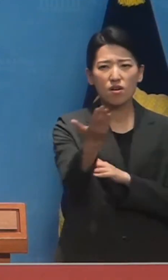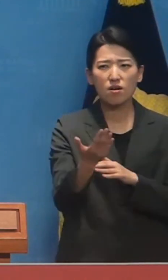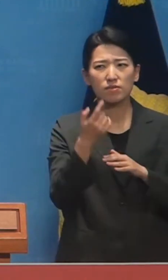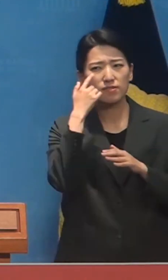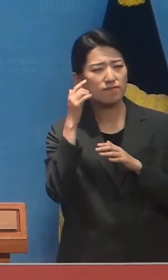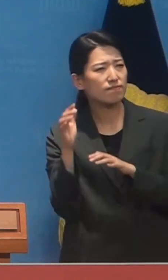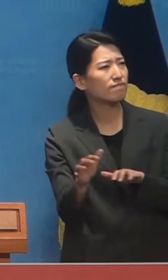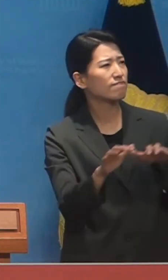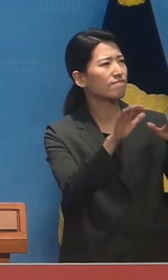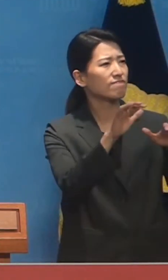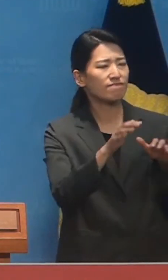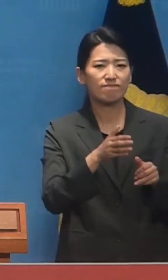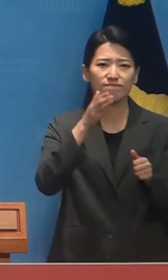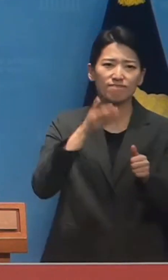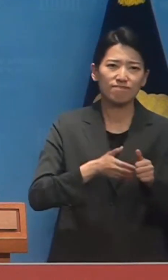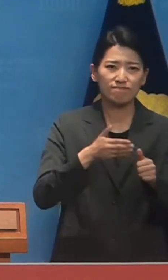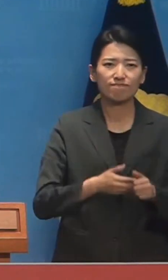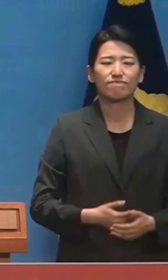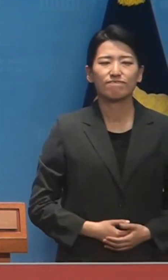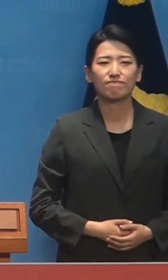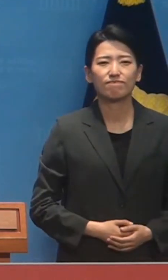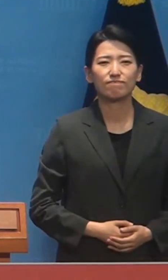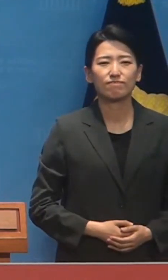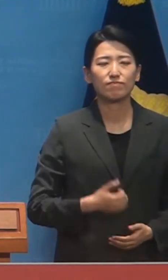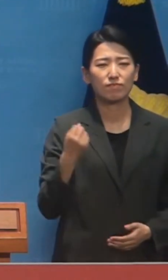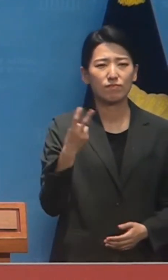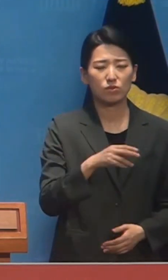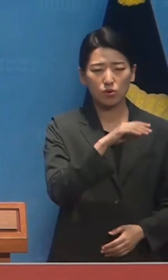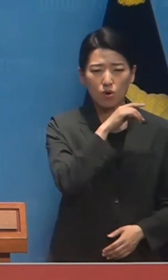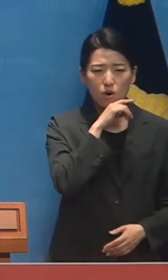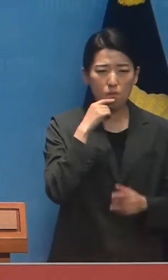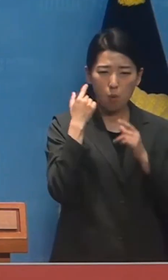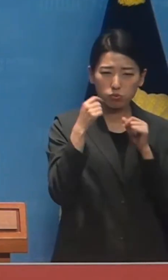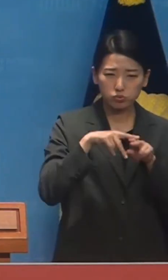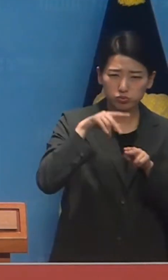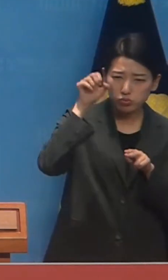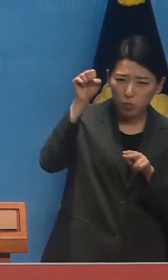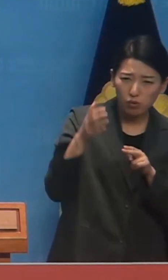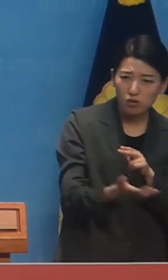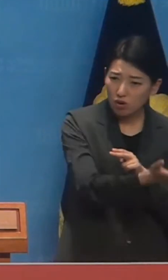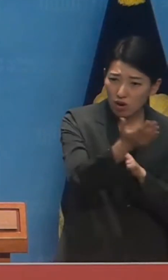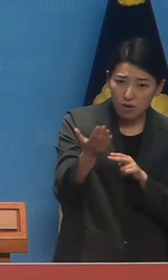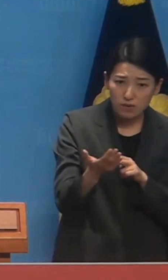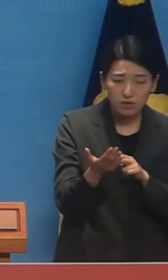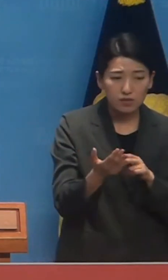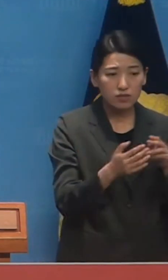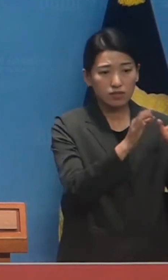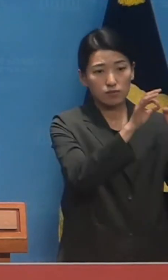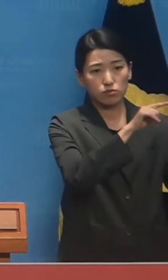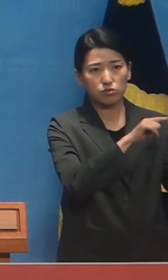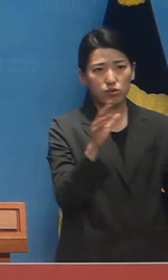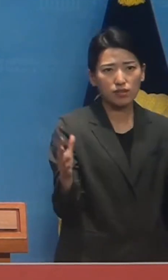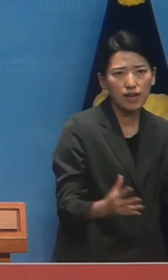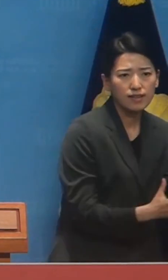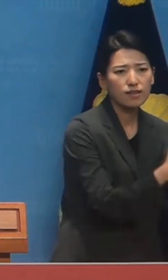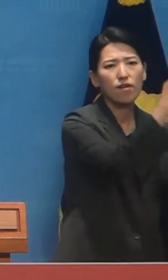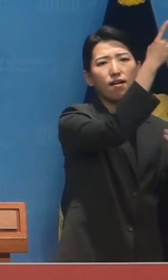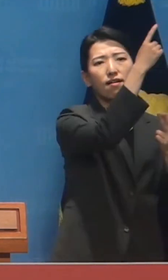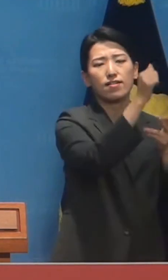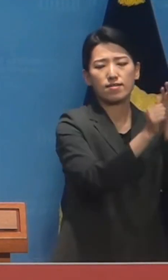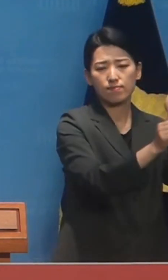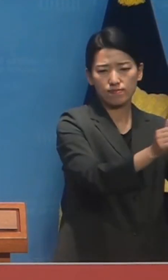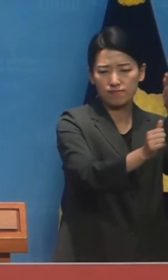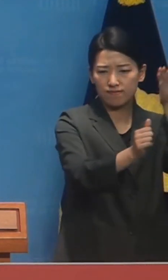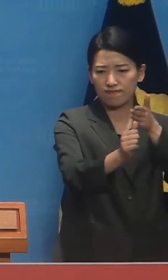주십시오. 그리고 모든 보수 후보는 김문수 후보와 더불어 단일화를 해 주실 것을